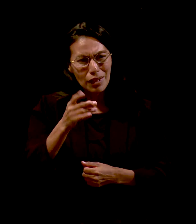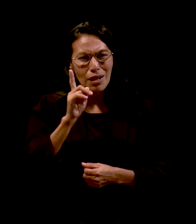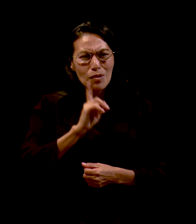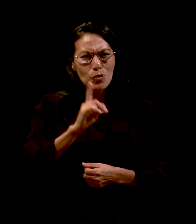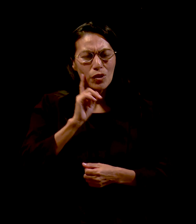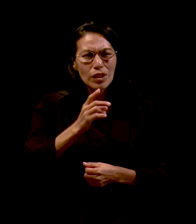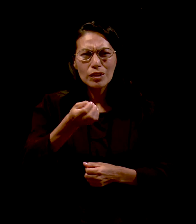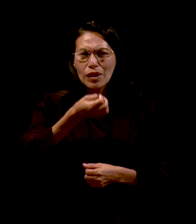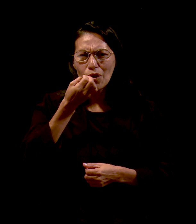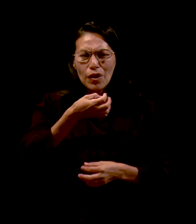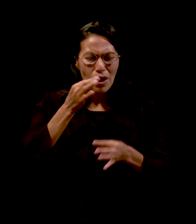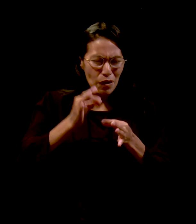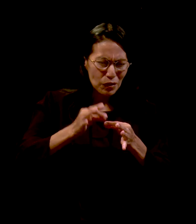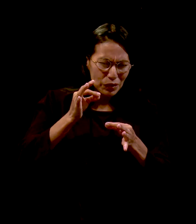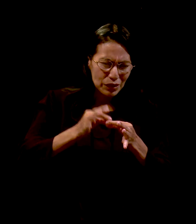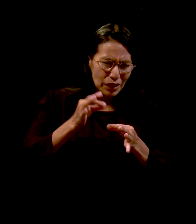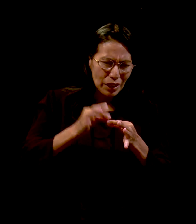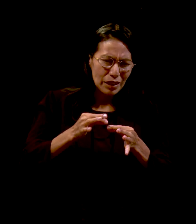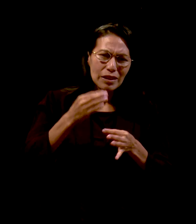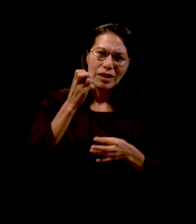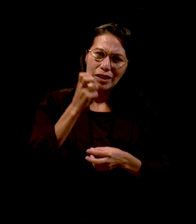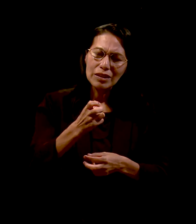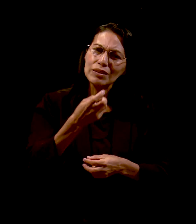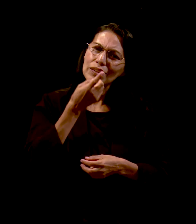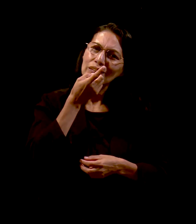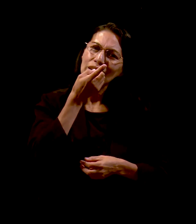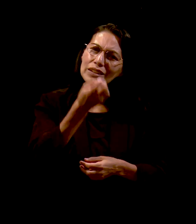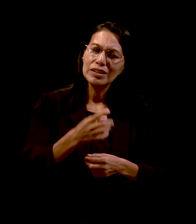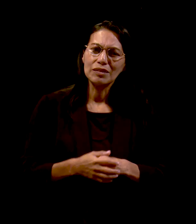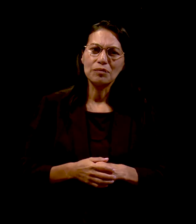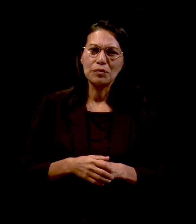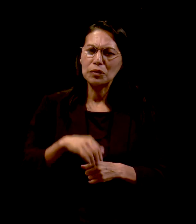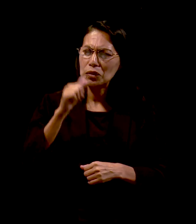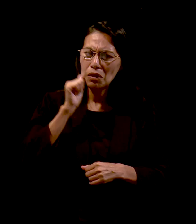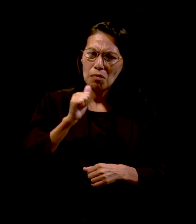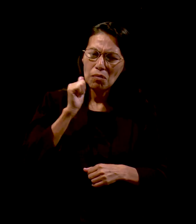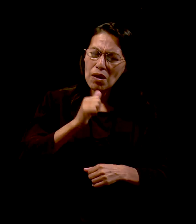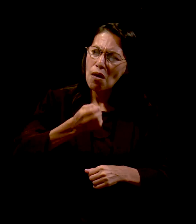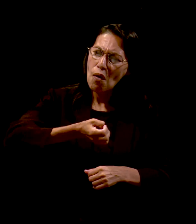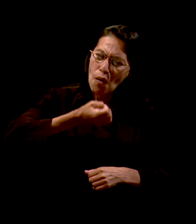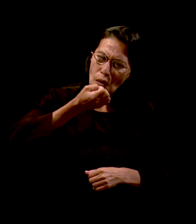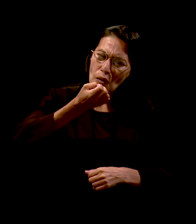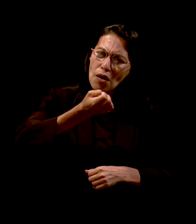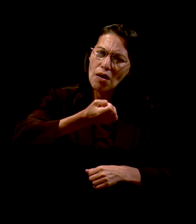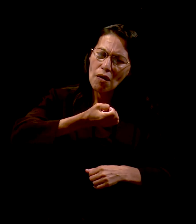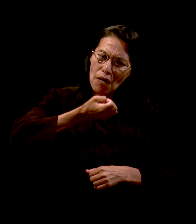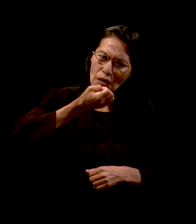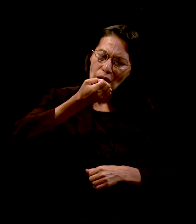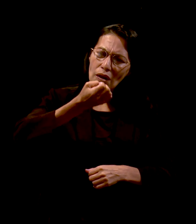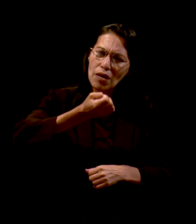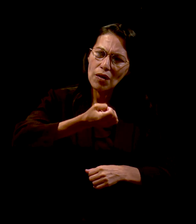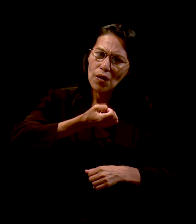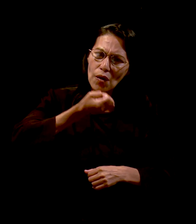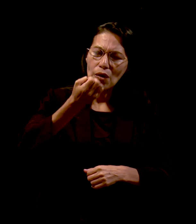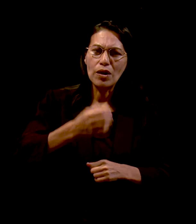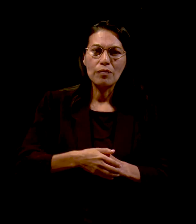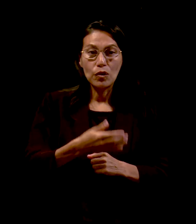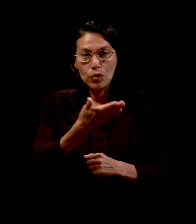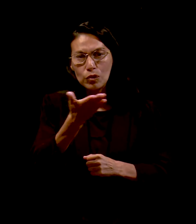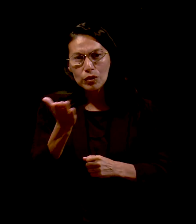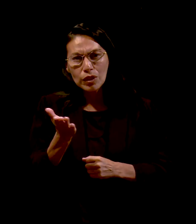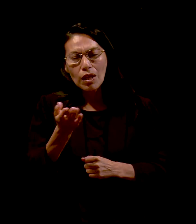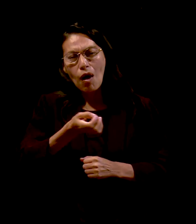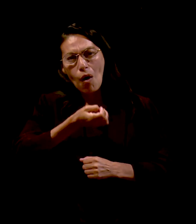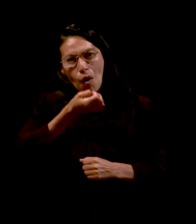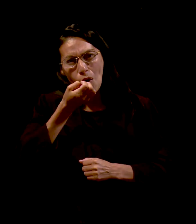llegar a ellas porque eso es un ánimo créanme pasan mucho tiempo en oración y